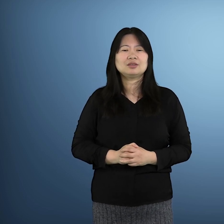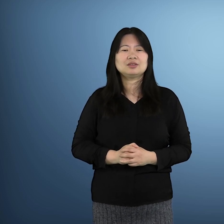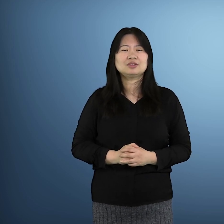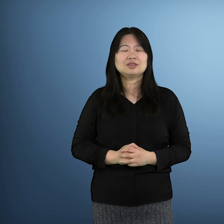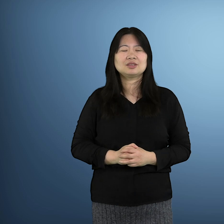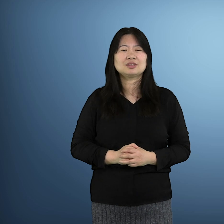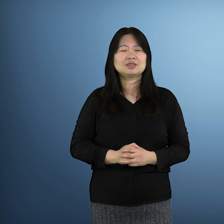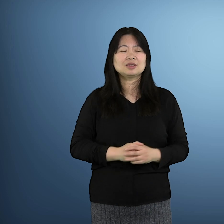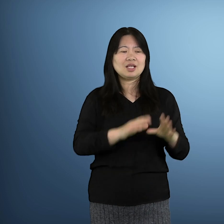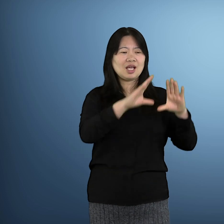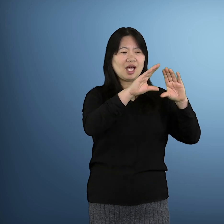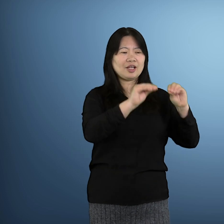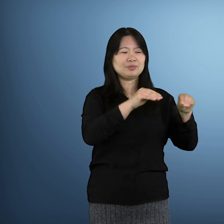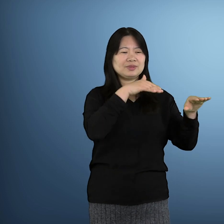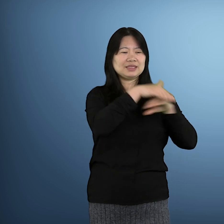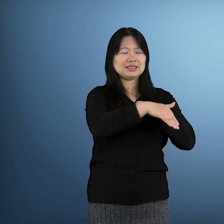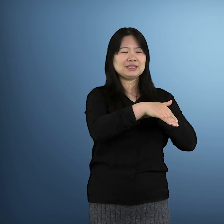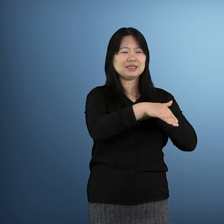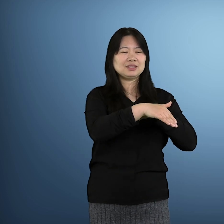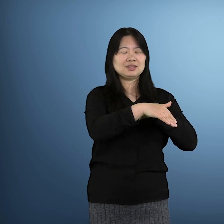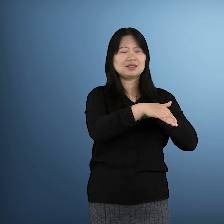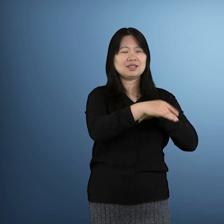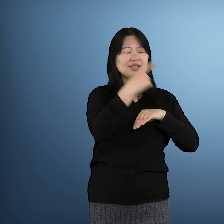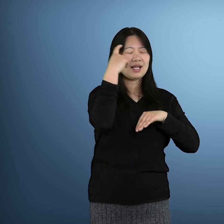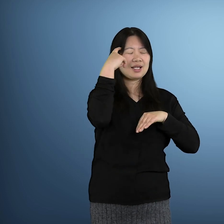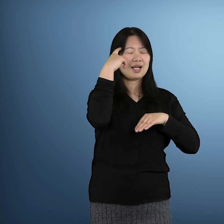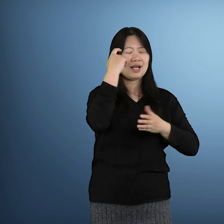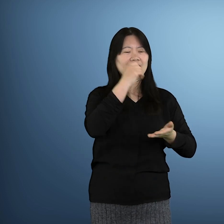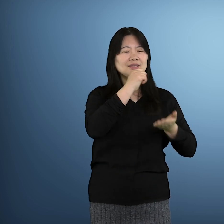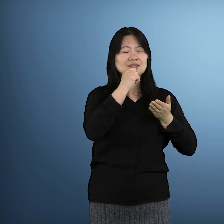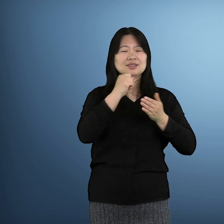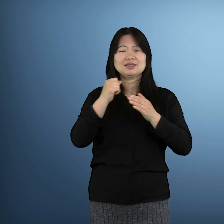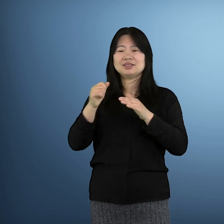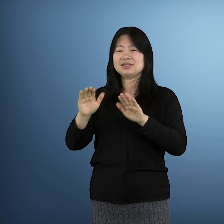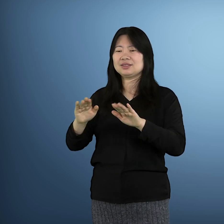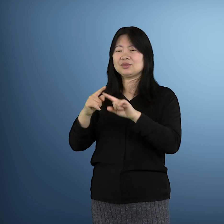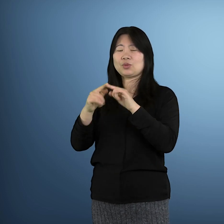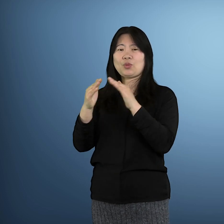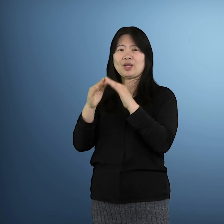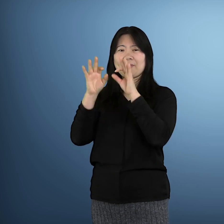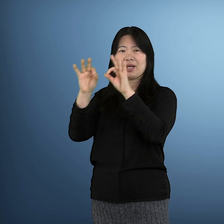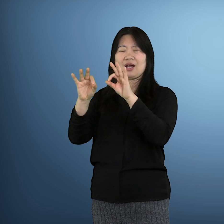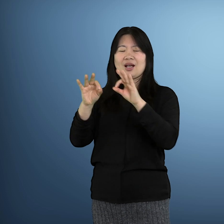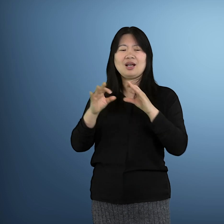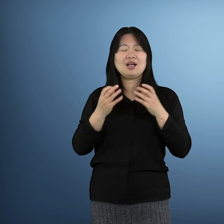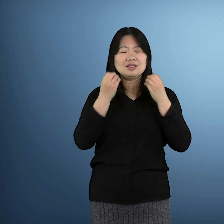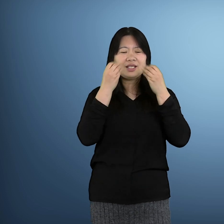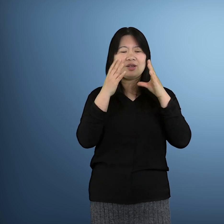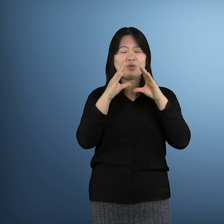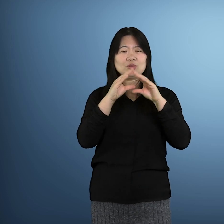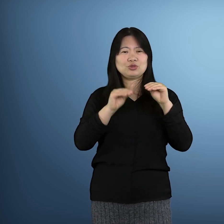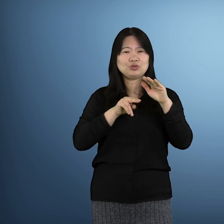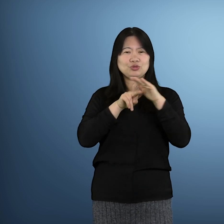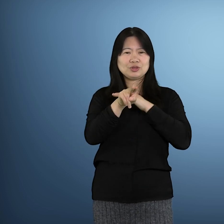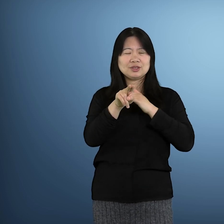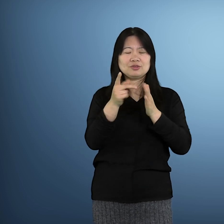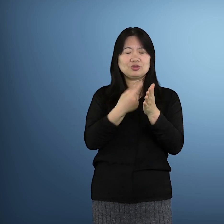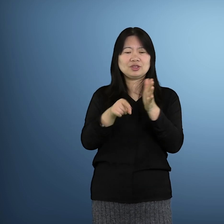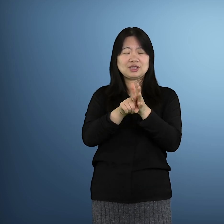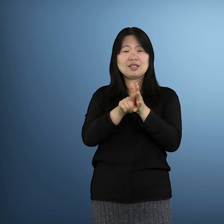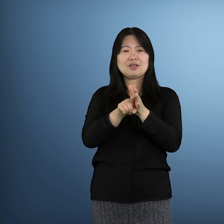이렇게 애굽화된 현대의 교회들이 출애굽을, 아니 새로운 출애굽을